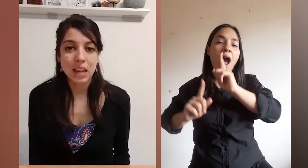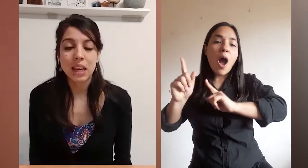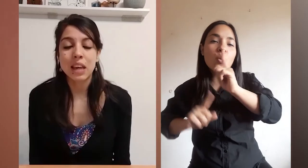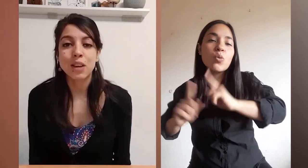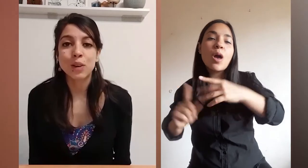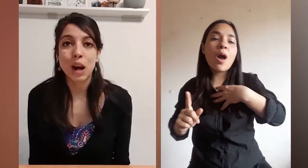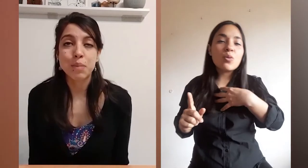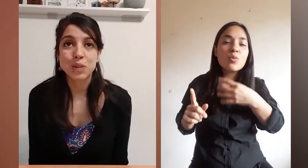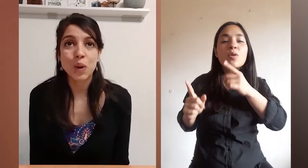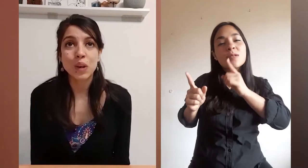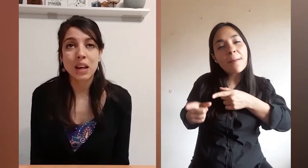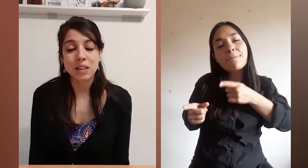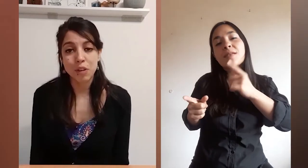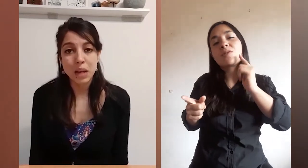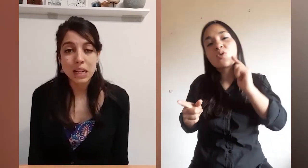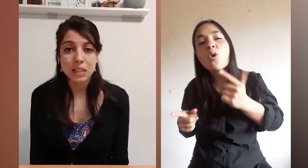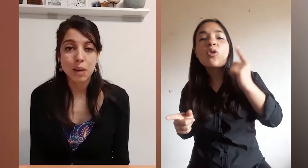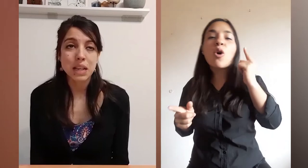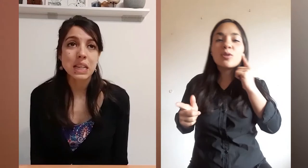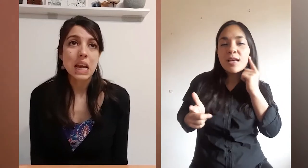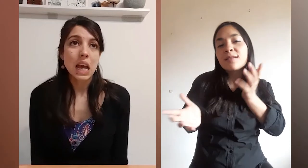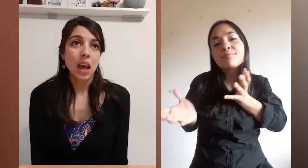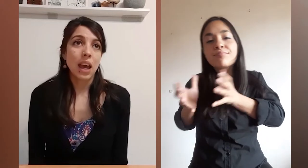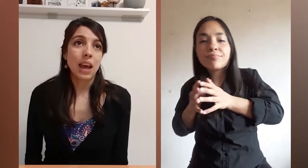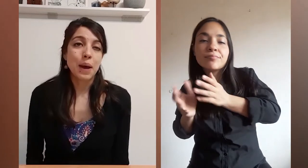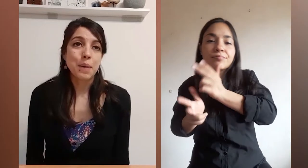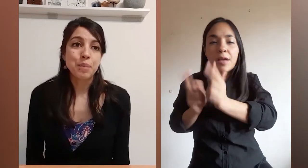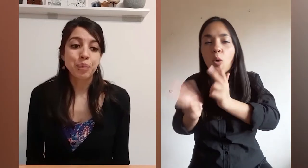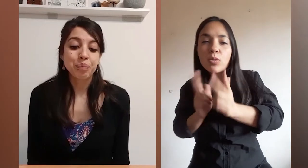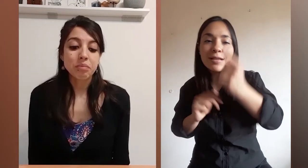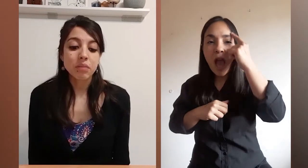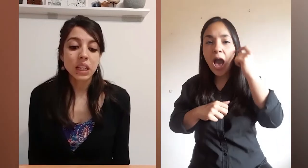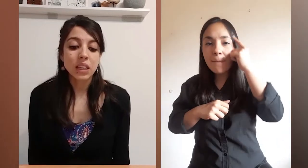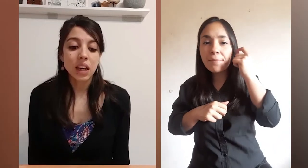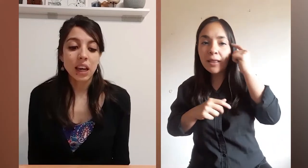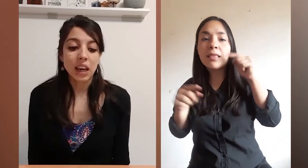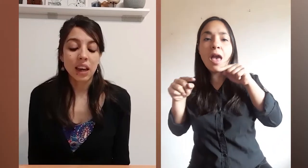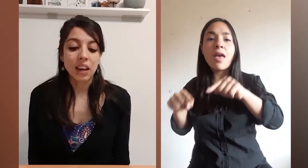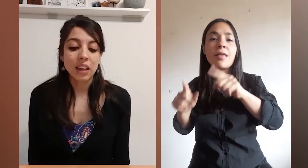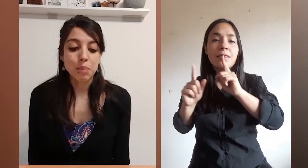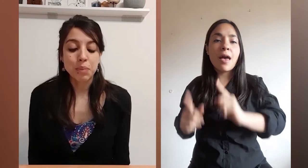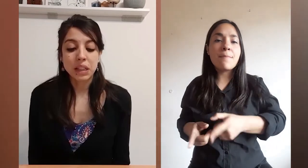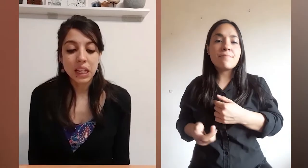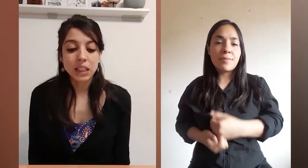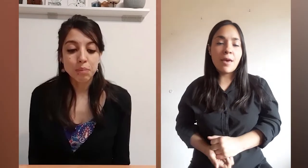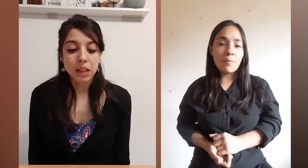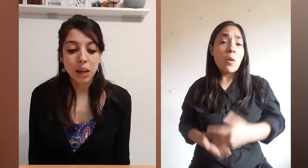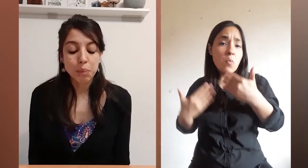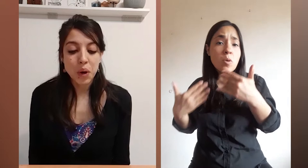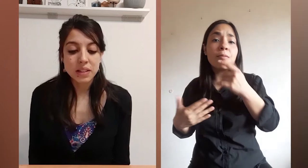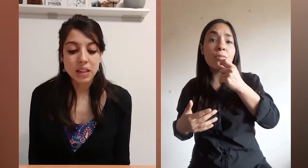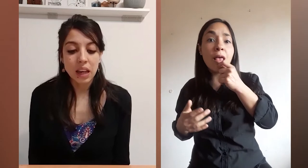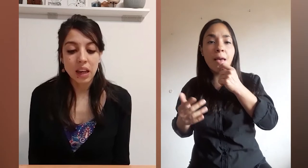sobrevivientes y otras personas y familias y demás, Y que permitían